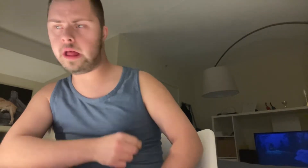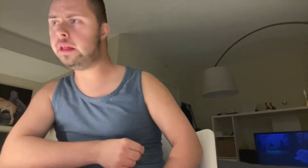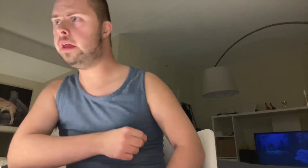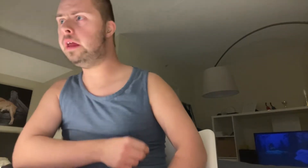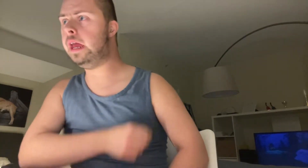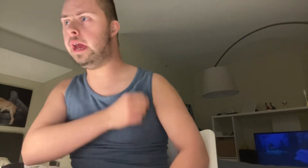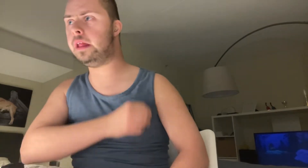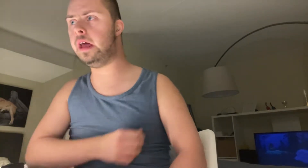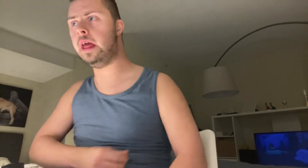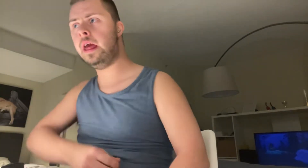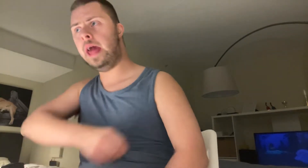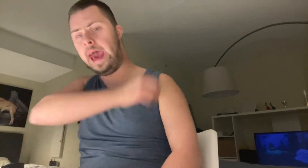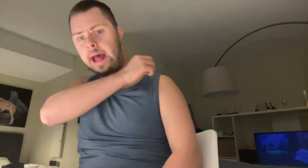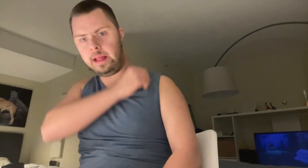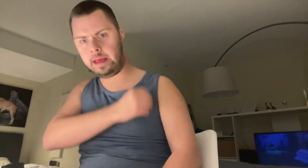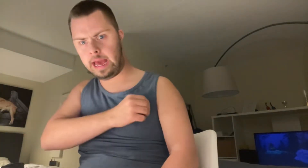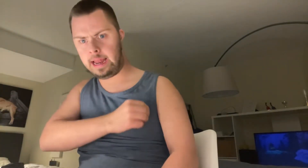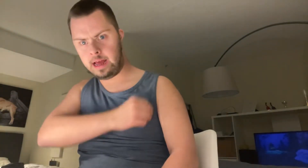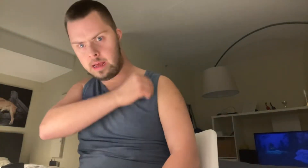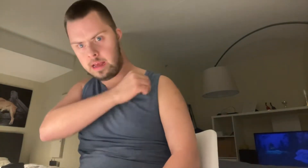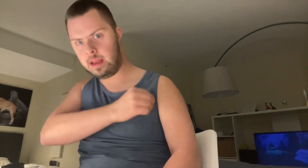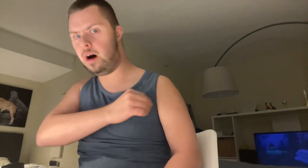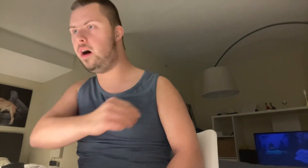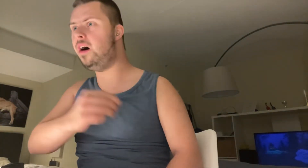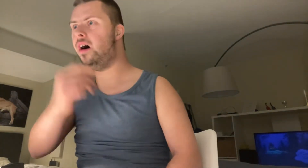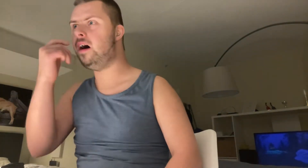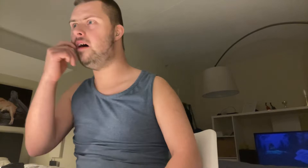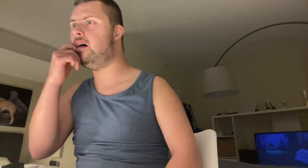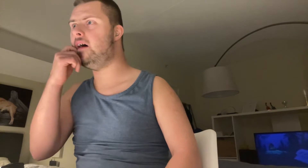Låten heter Ängel. Ja.